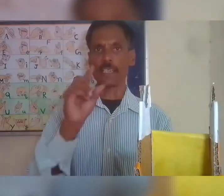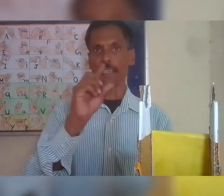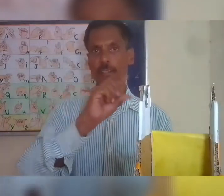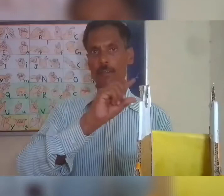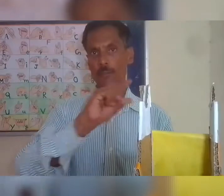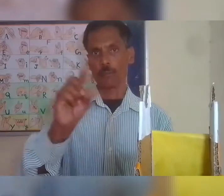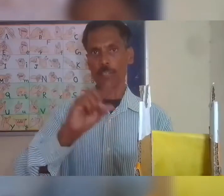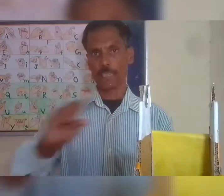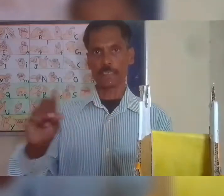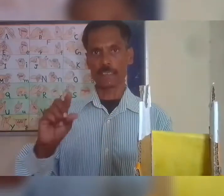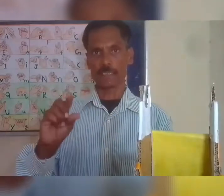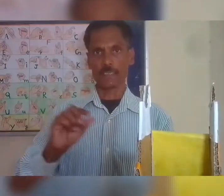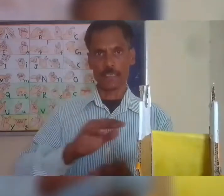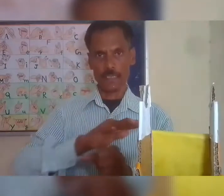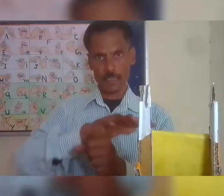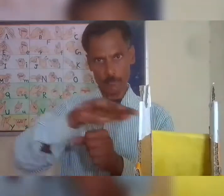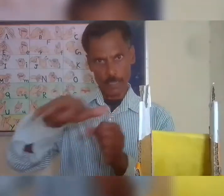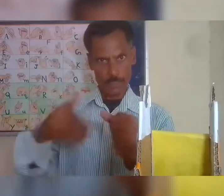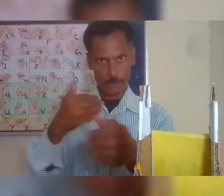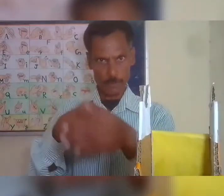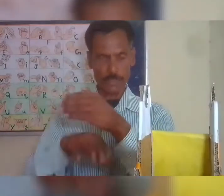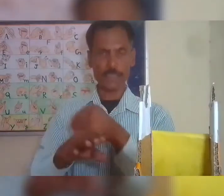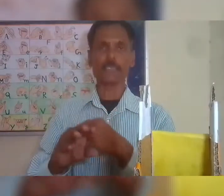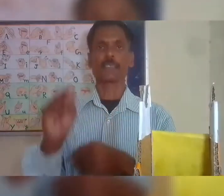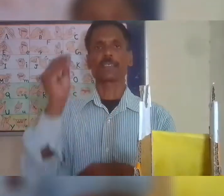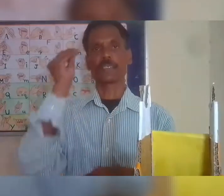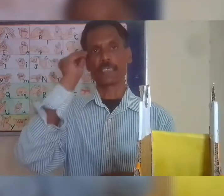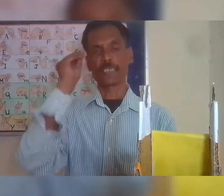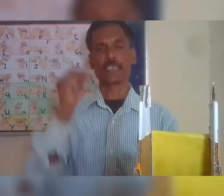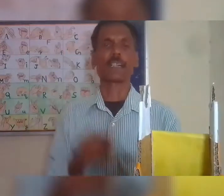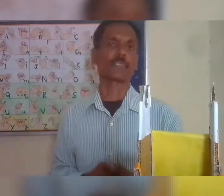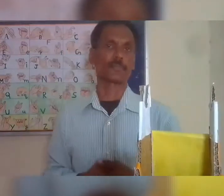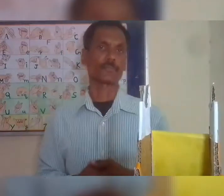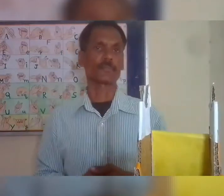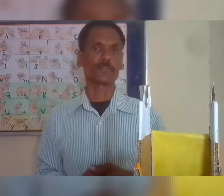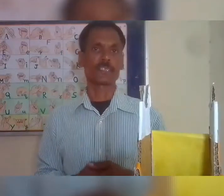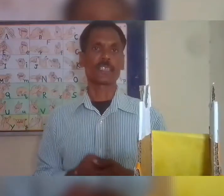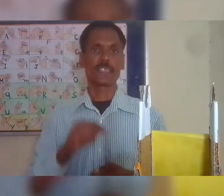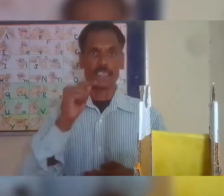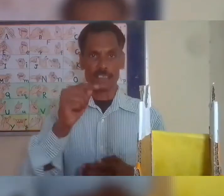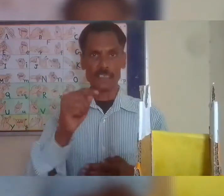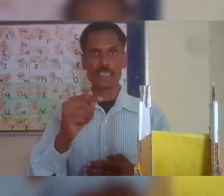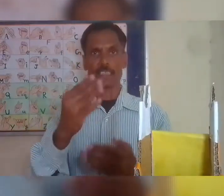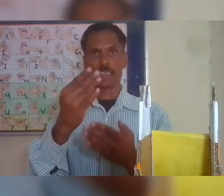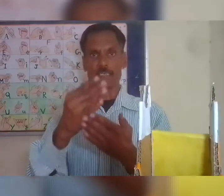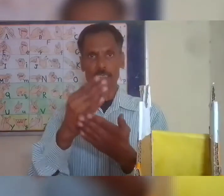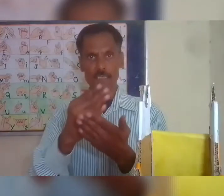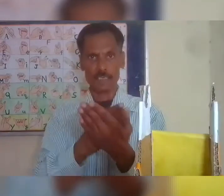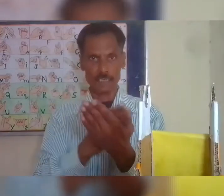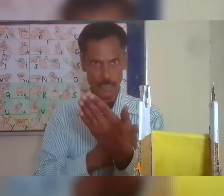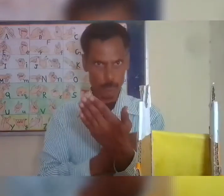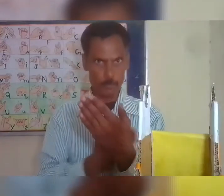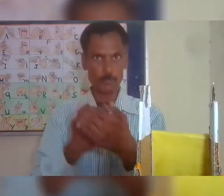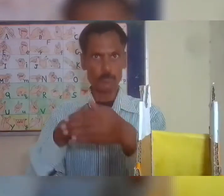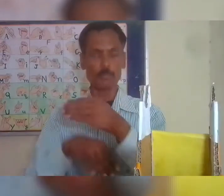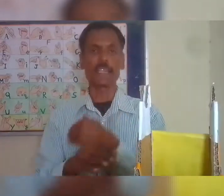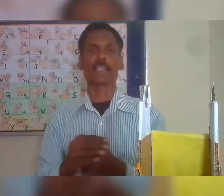वर्स के बारे में सीखा इसी क्रम में